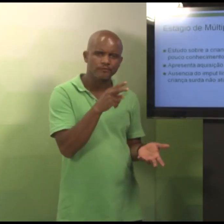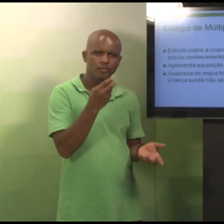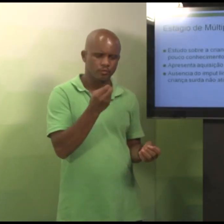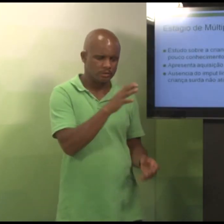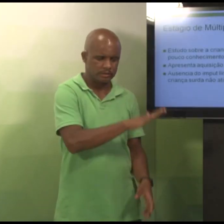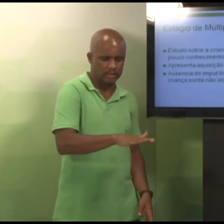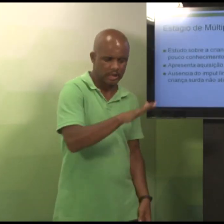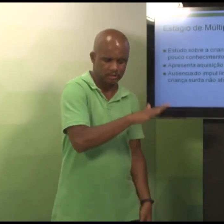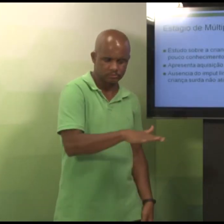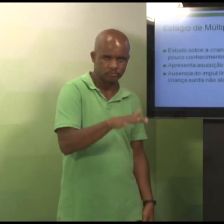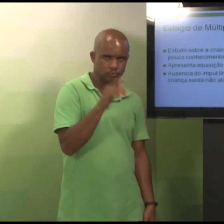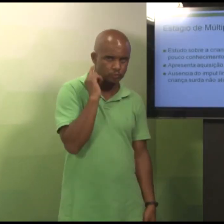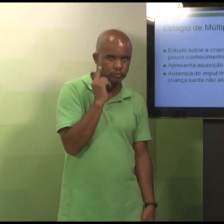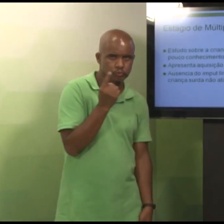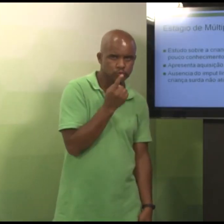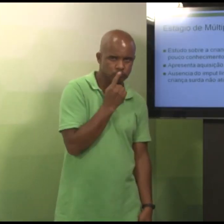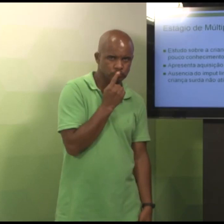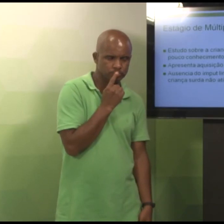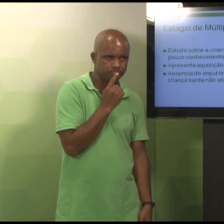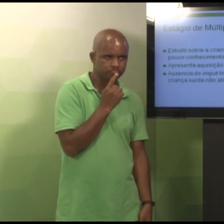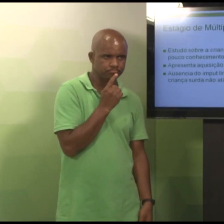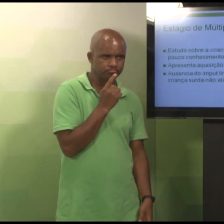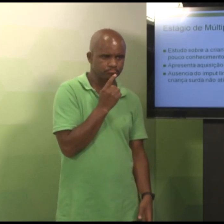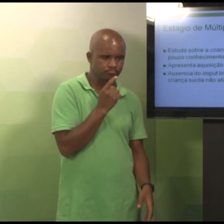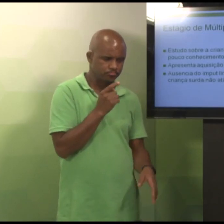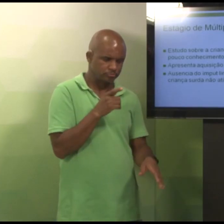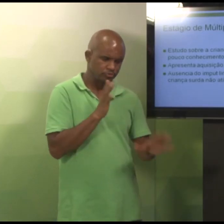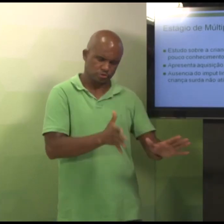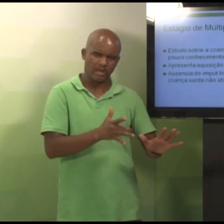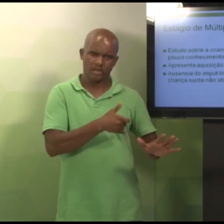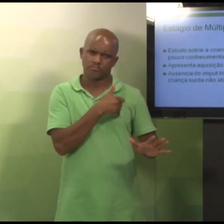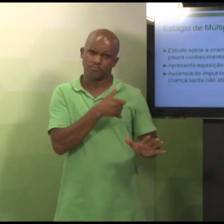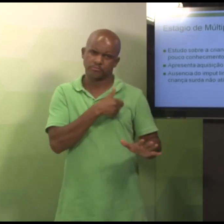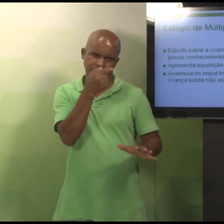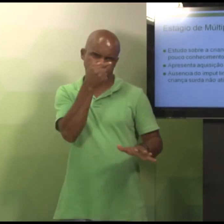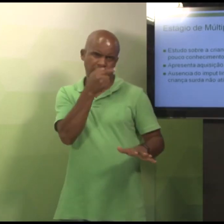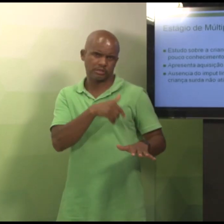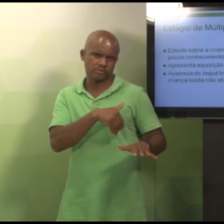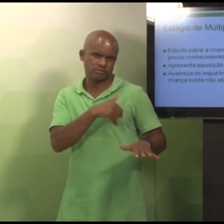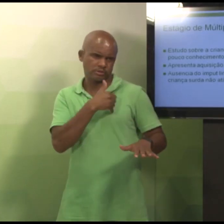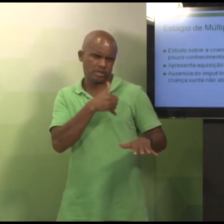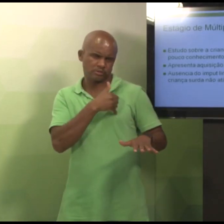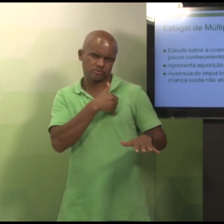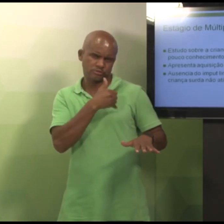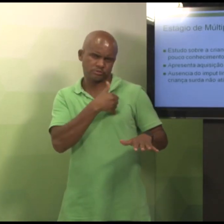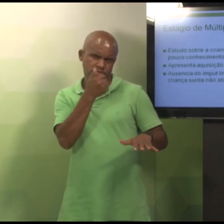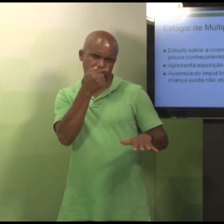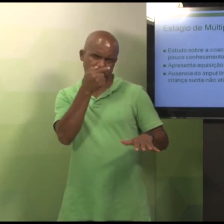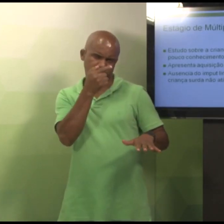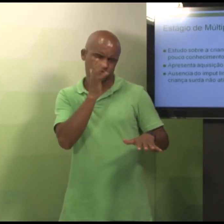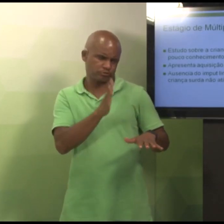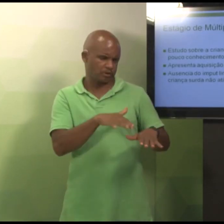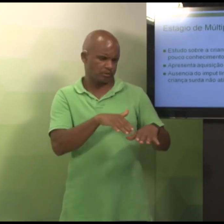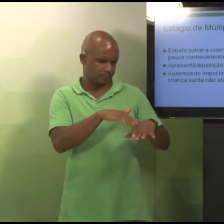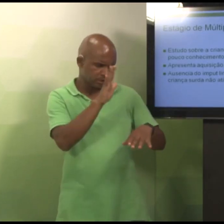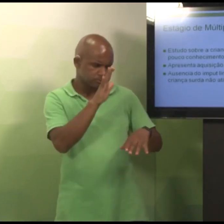Agora vejam, quando se tratam de crianças surdas de 7